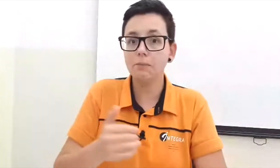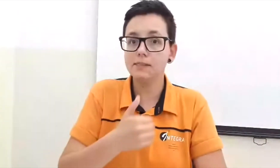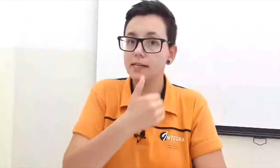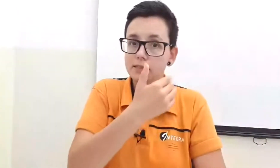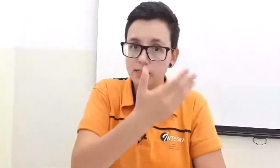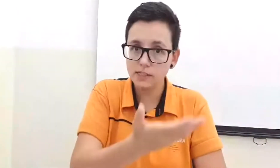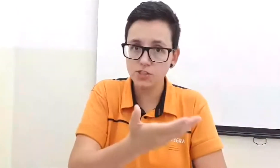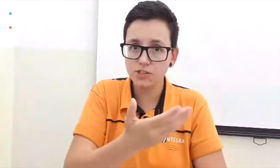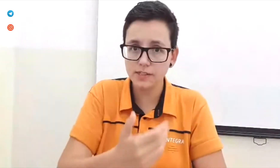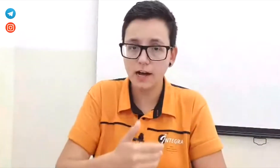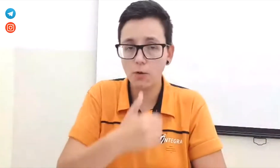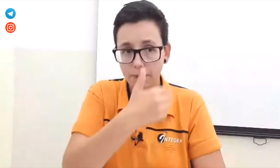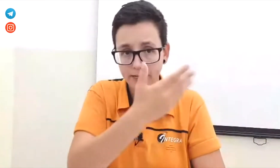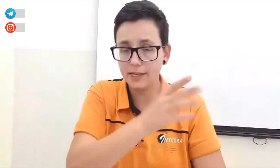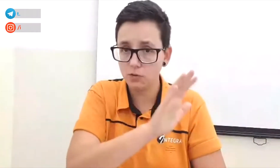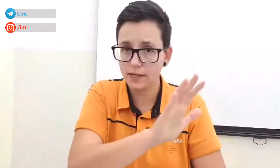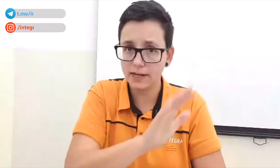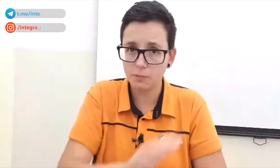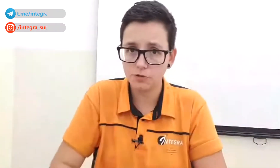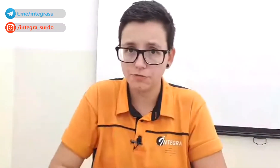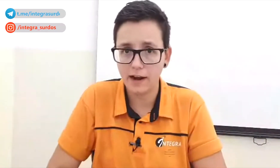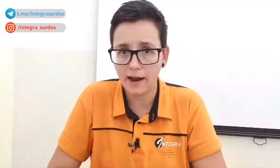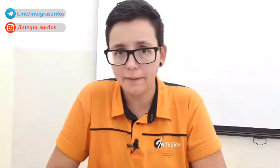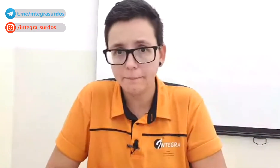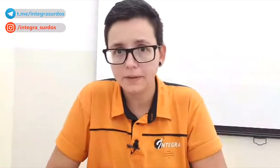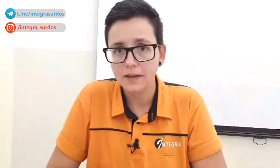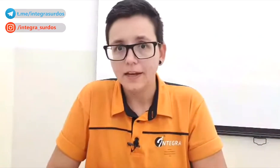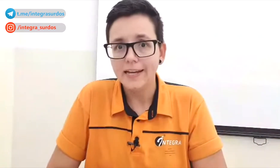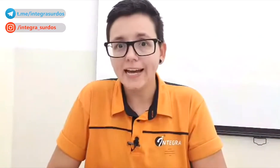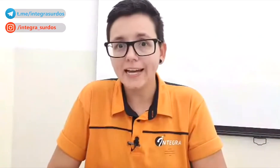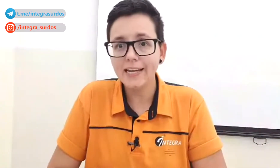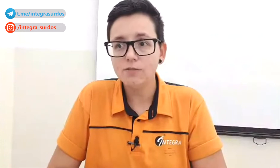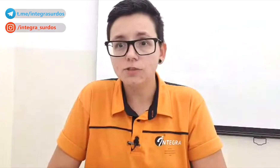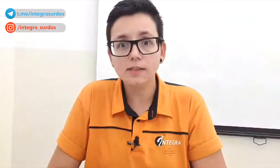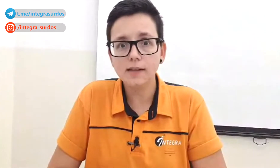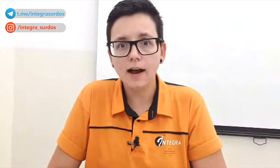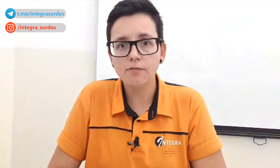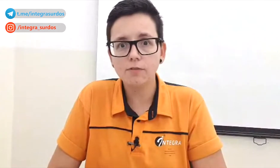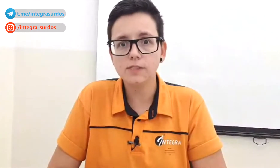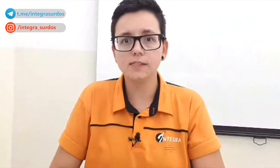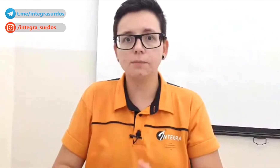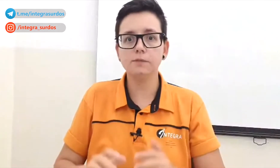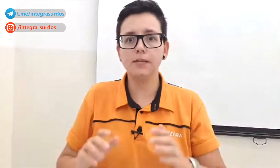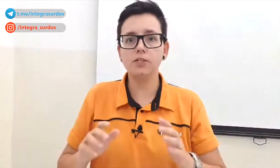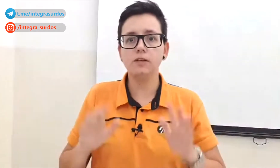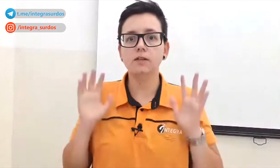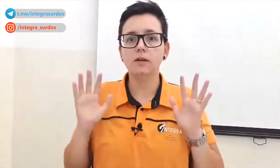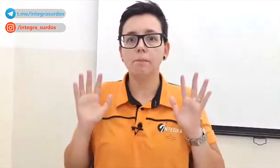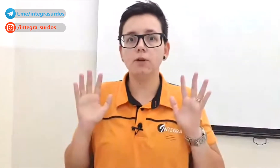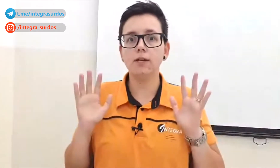se existe sinal para aquilo que ele acabou de falar, e aí você trava, você simplesmente, meu